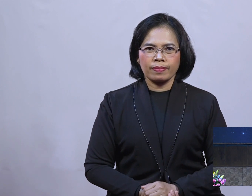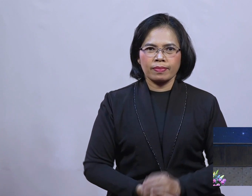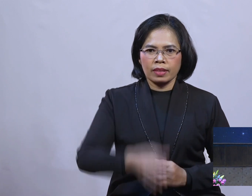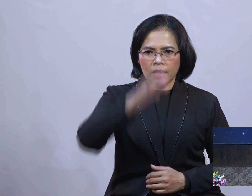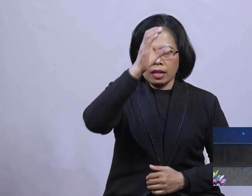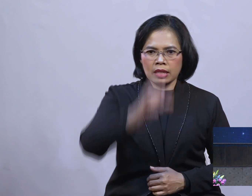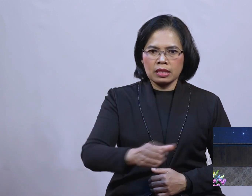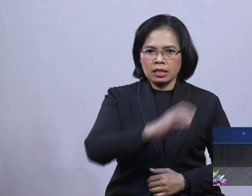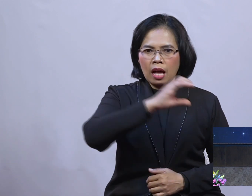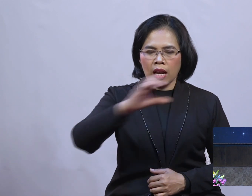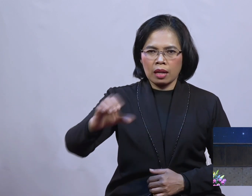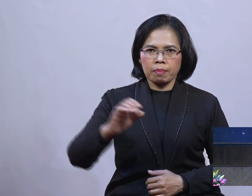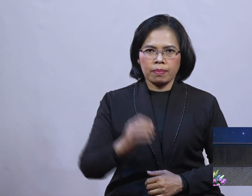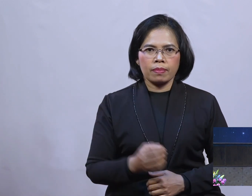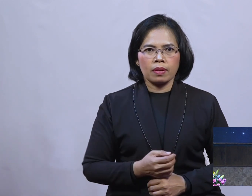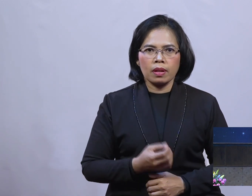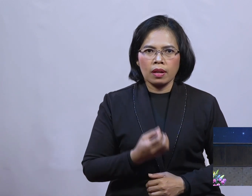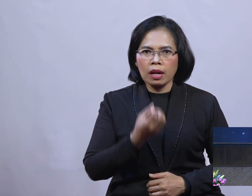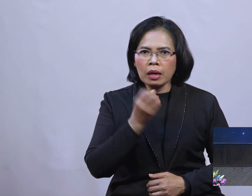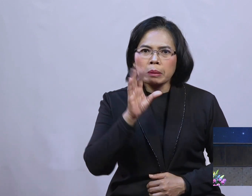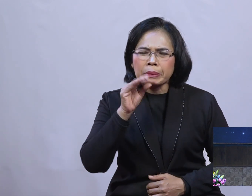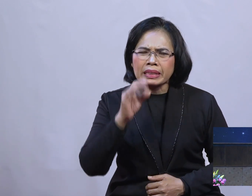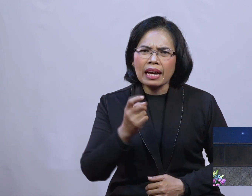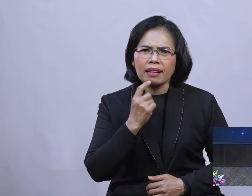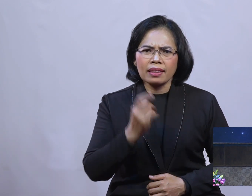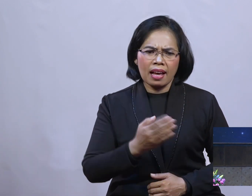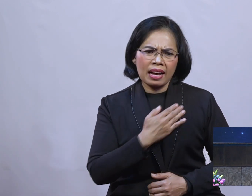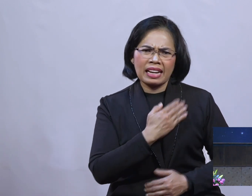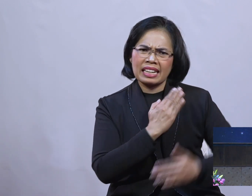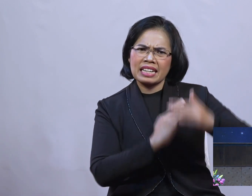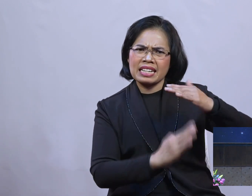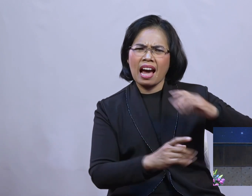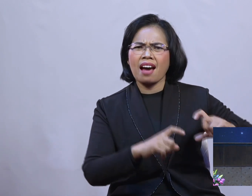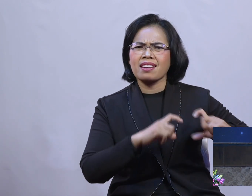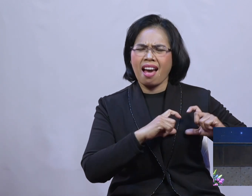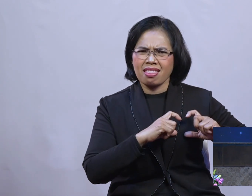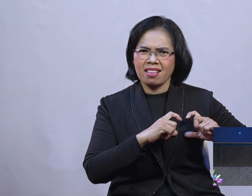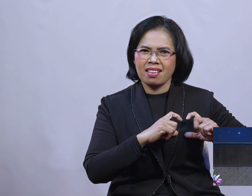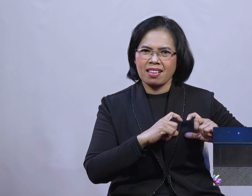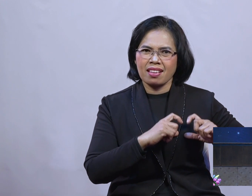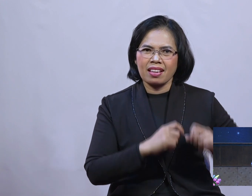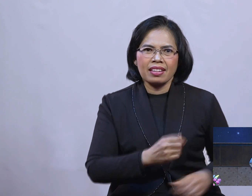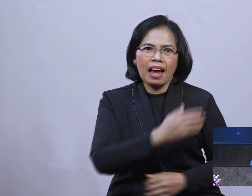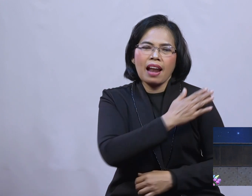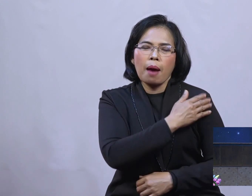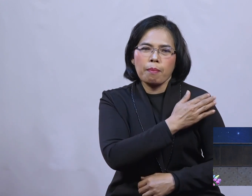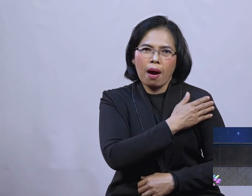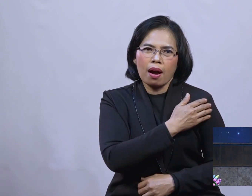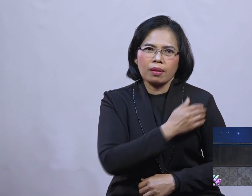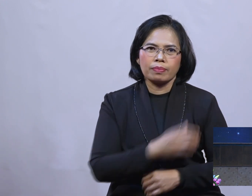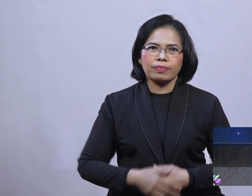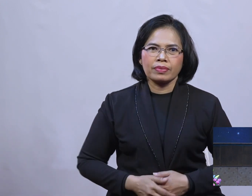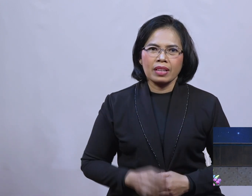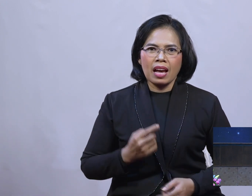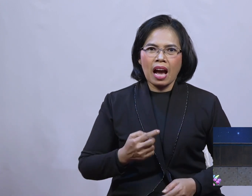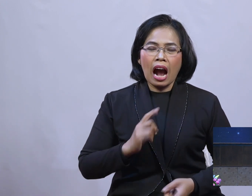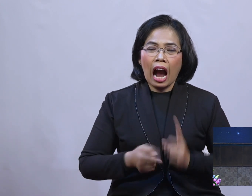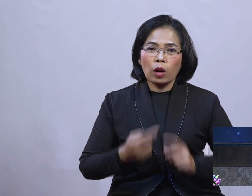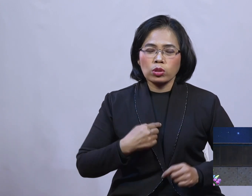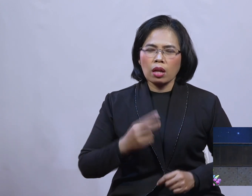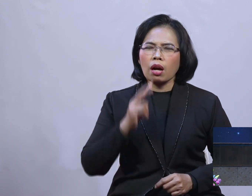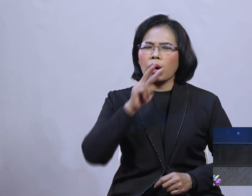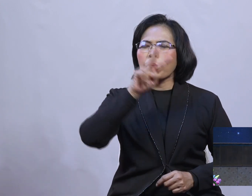Hai sripala kandang hati dan kesiapan menjadi hamba Nanti kalau saya memandang salib saya terdorong